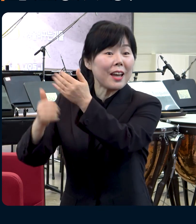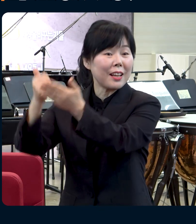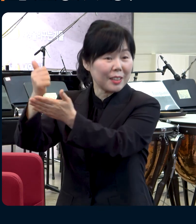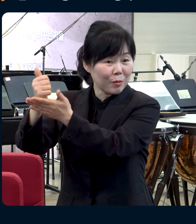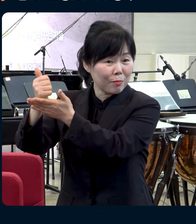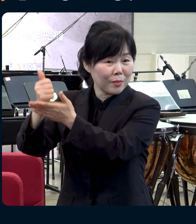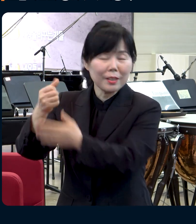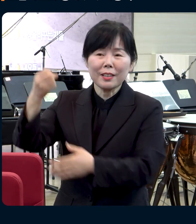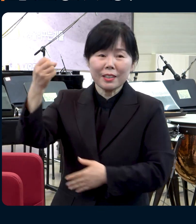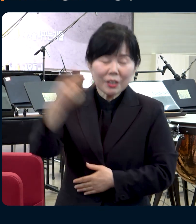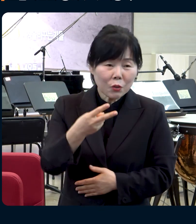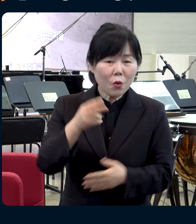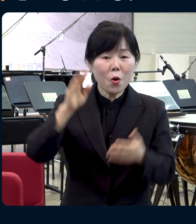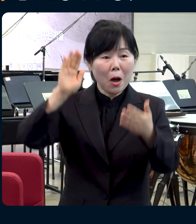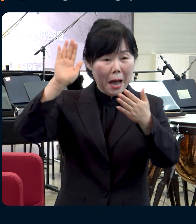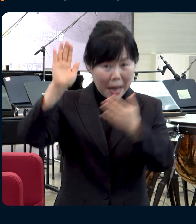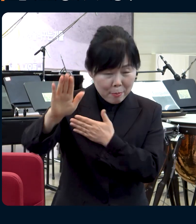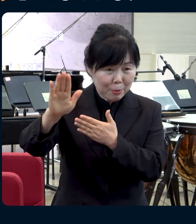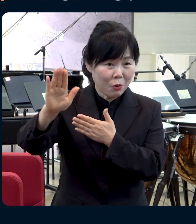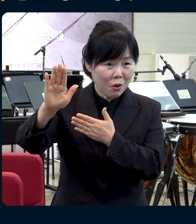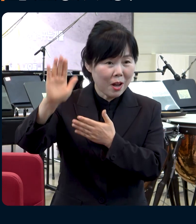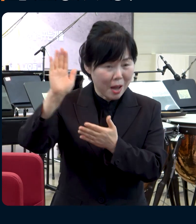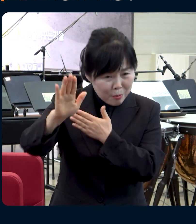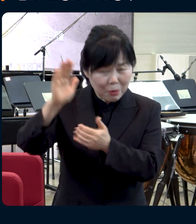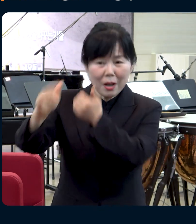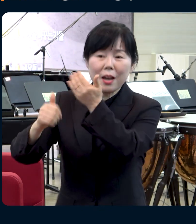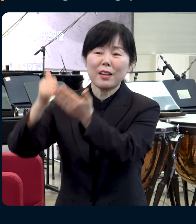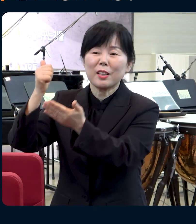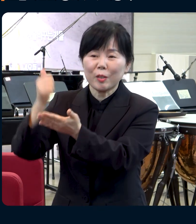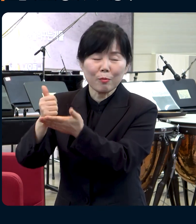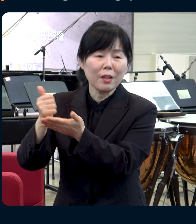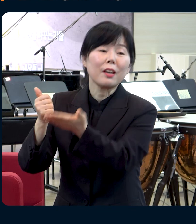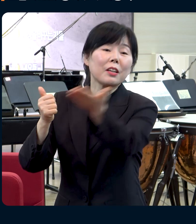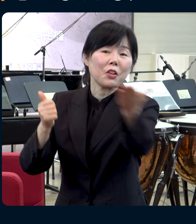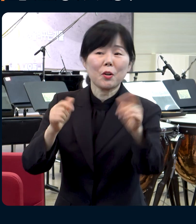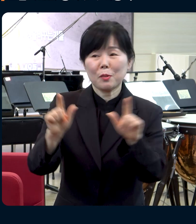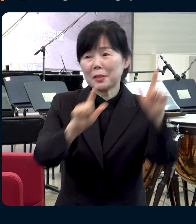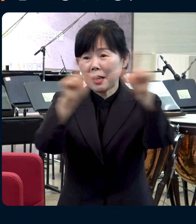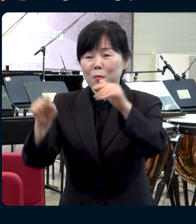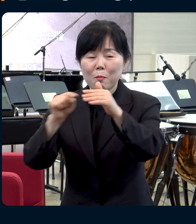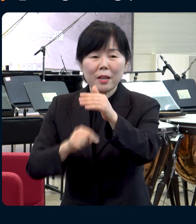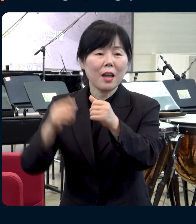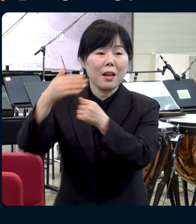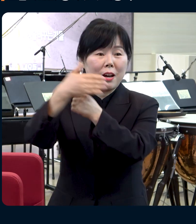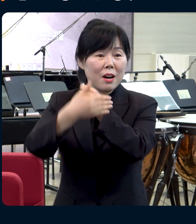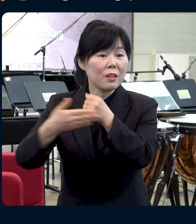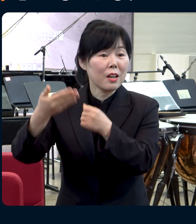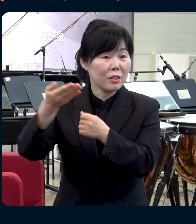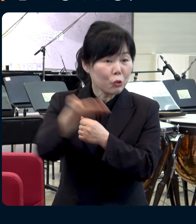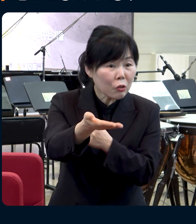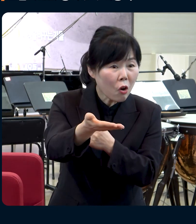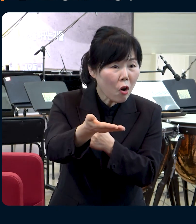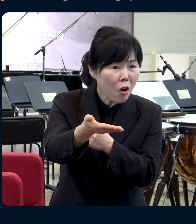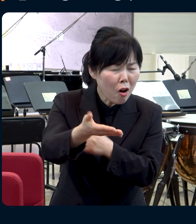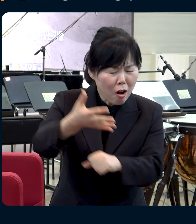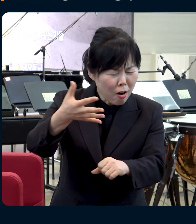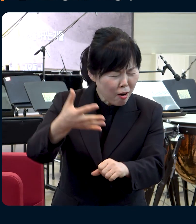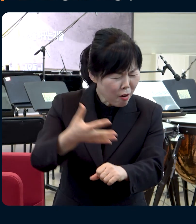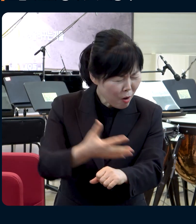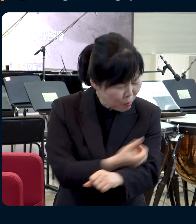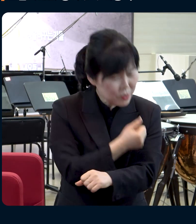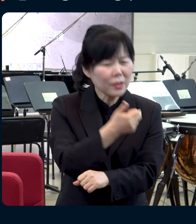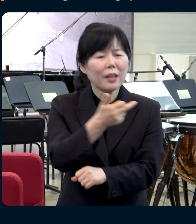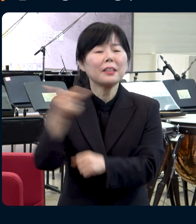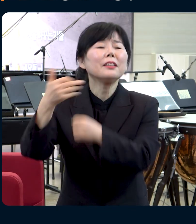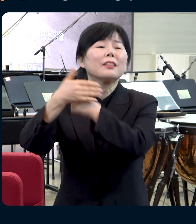것이 아니라 앞으로 하나님께서 여러분의 교회 가운데, 여러분의 삶 가운데 주실 은혜는 엄청난 은혜, 큰 은혜라는 것입니다.